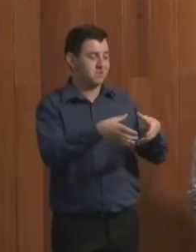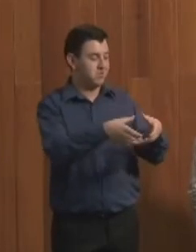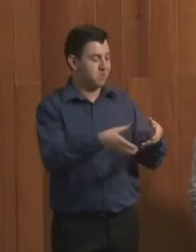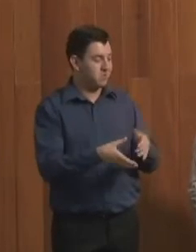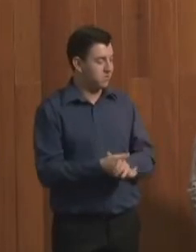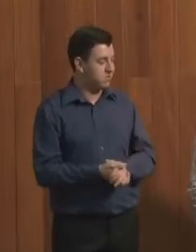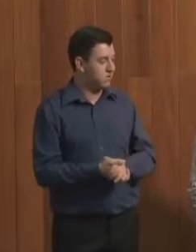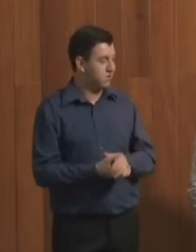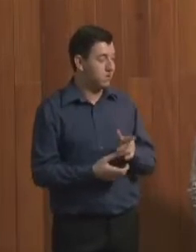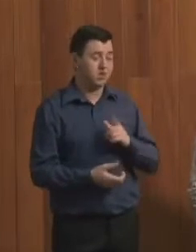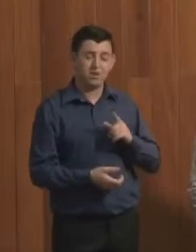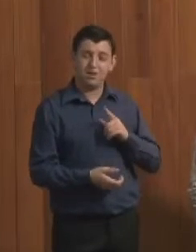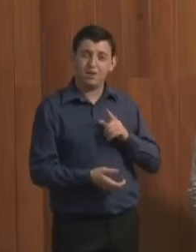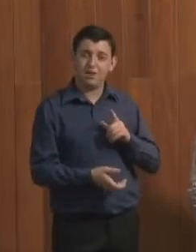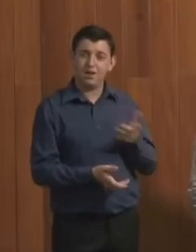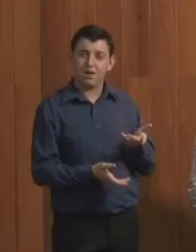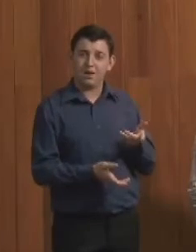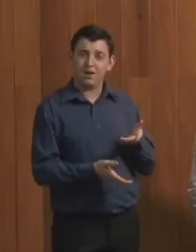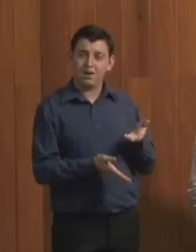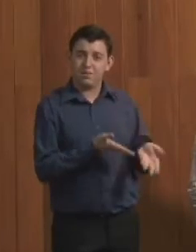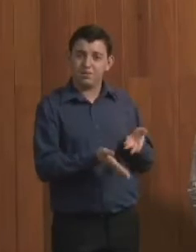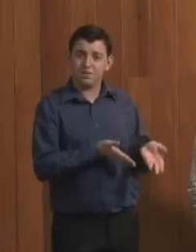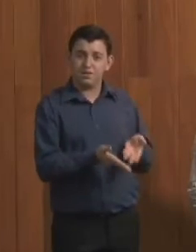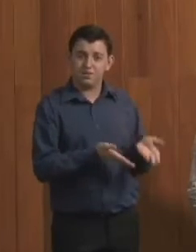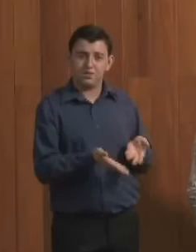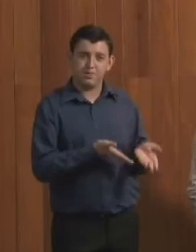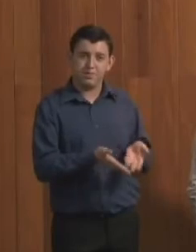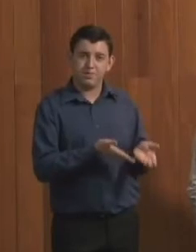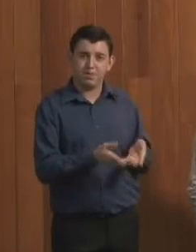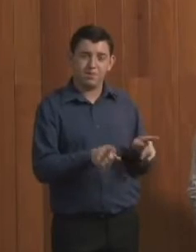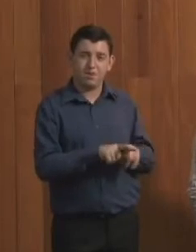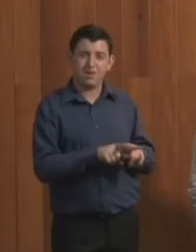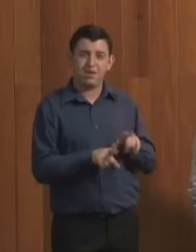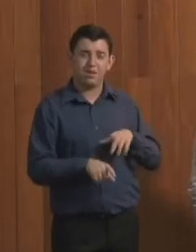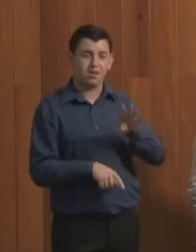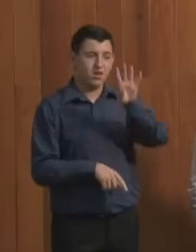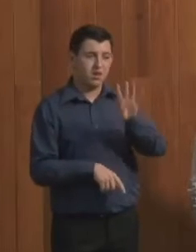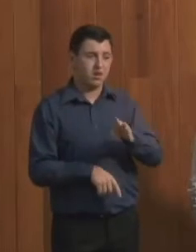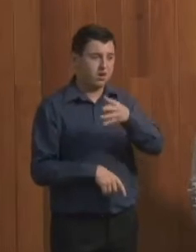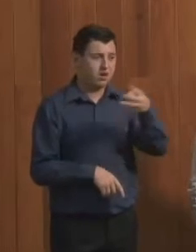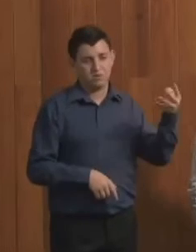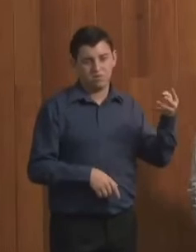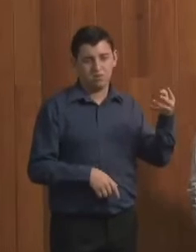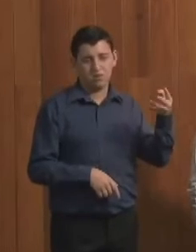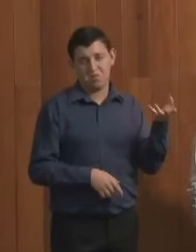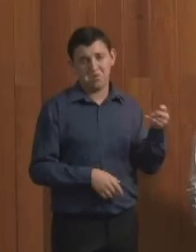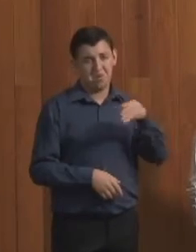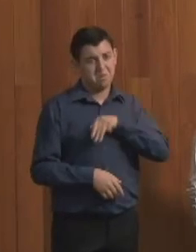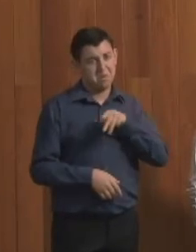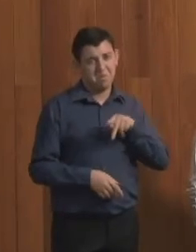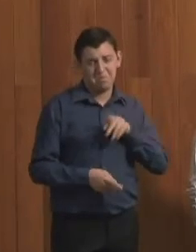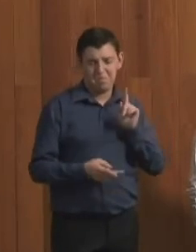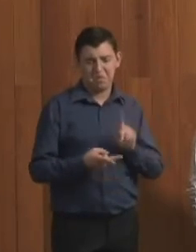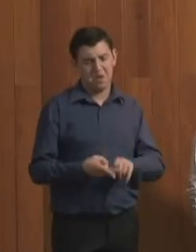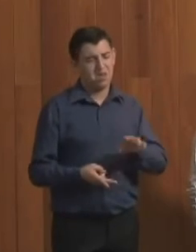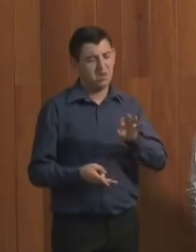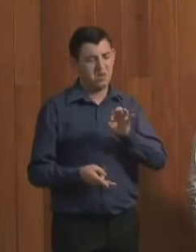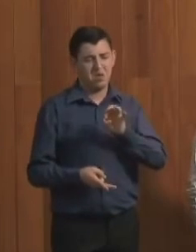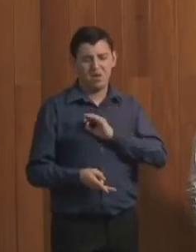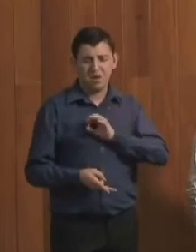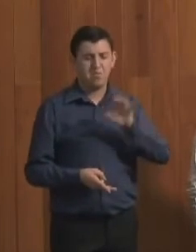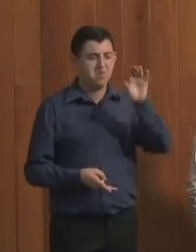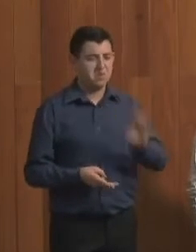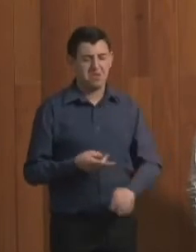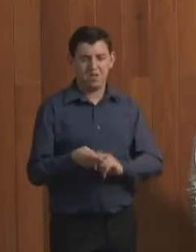na capacitação, nas grades curriculares, seja do Ministério Público, da Polícia Civil, da